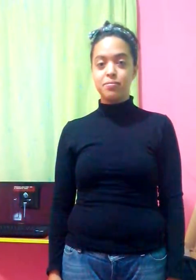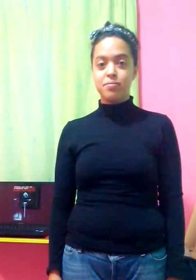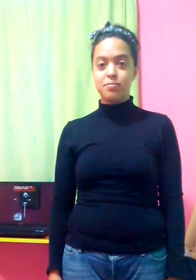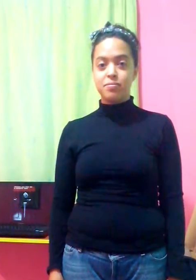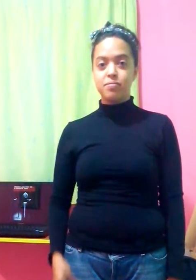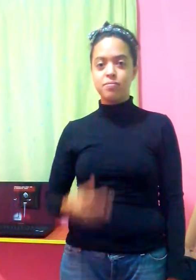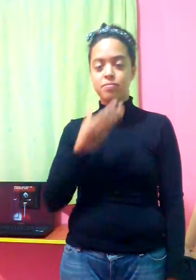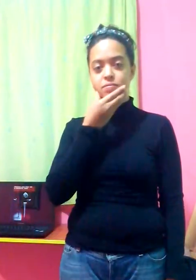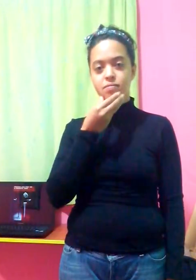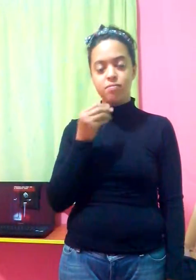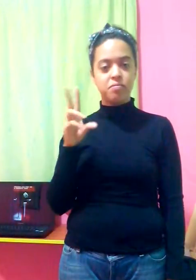Señores, no se me desanimen.